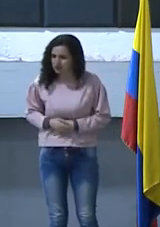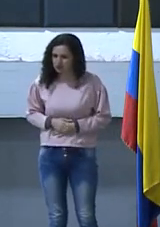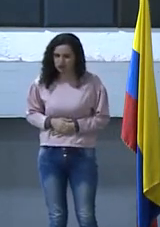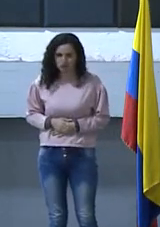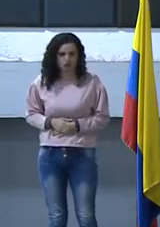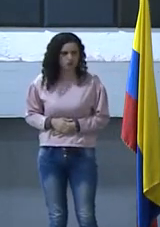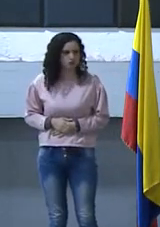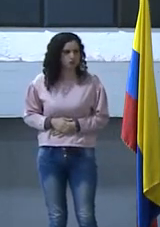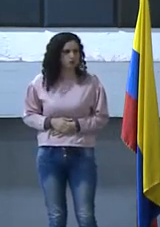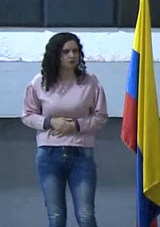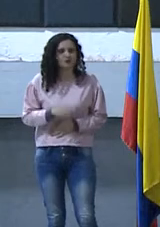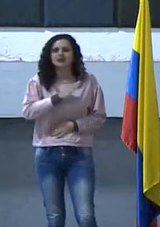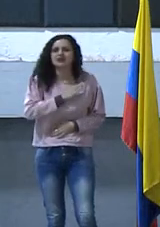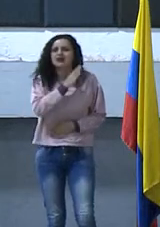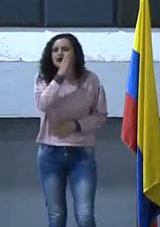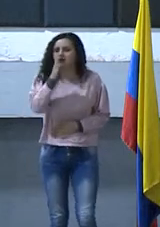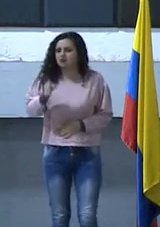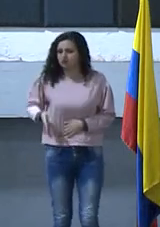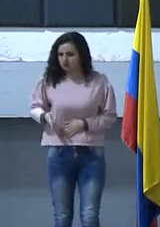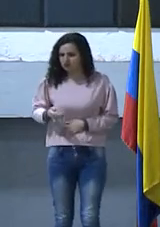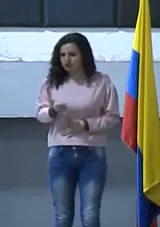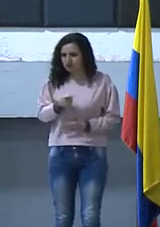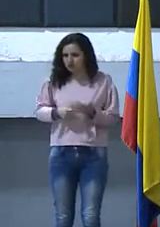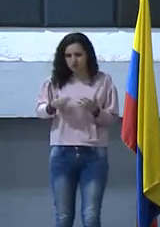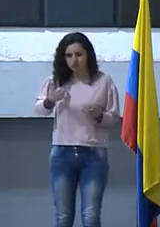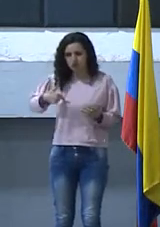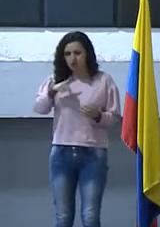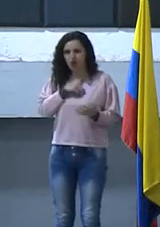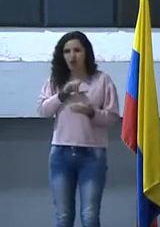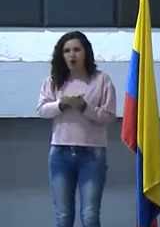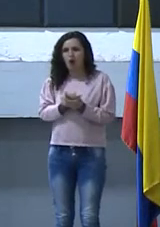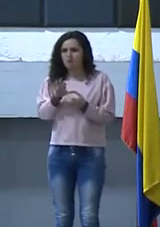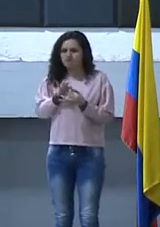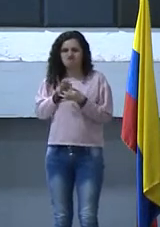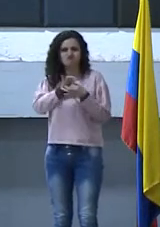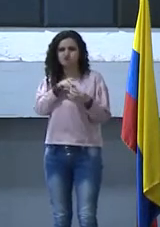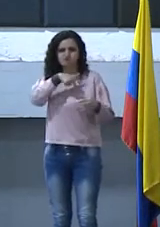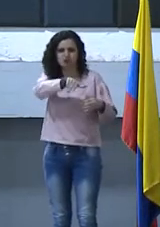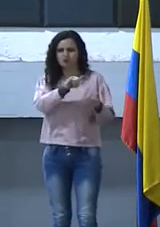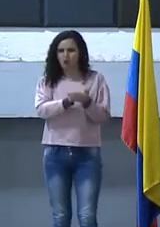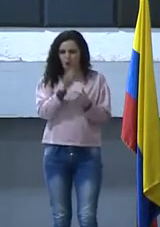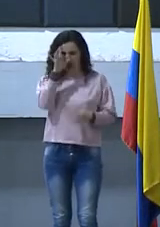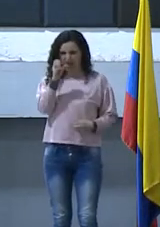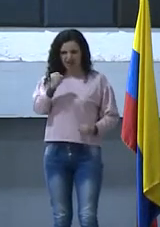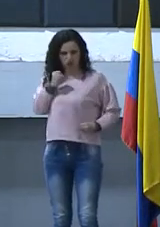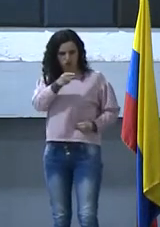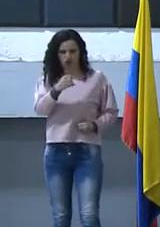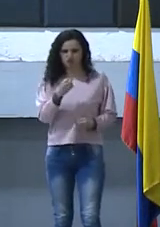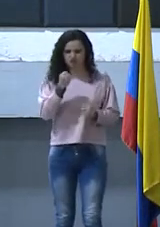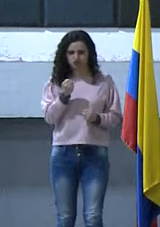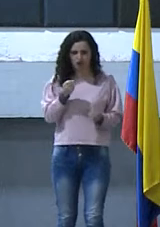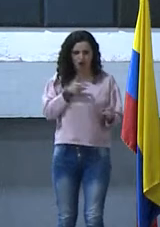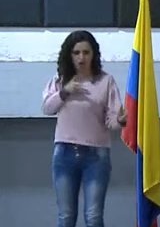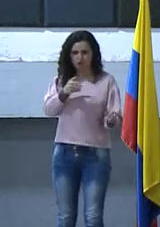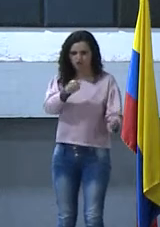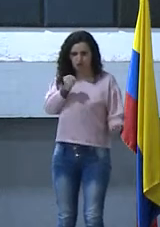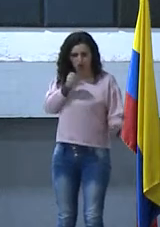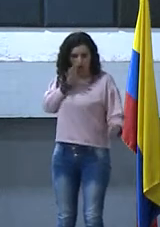nunca más a ser parte de ningún ejército que empuje las armas